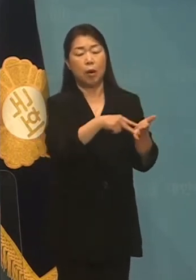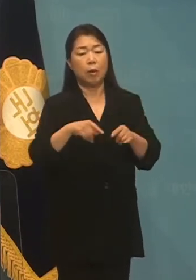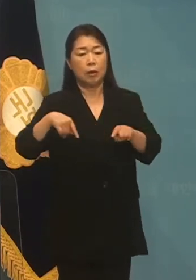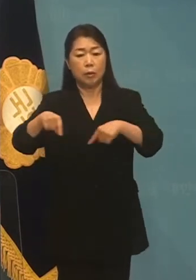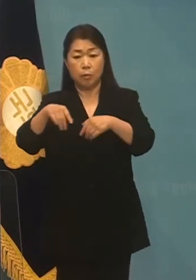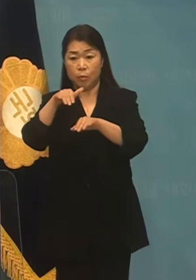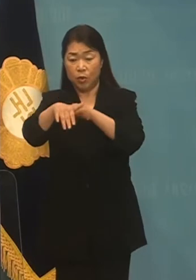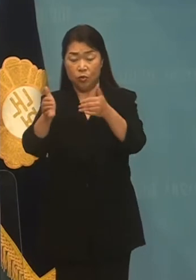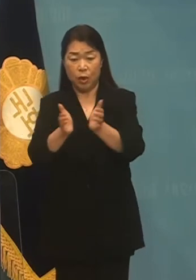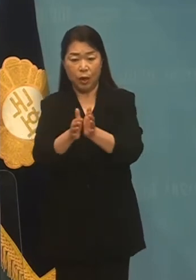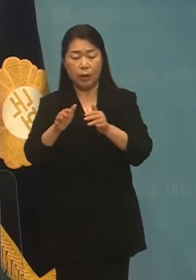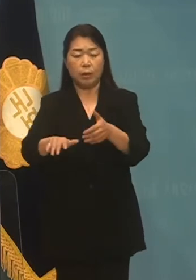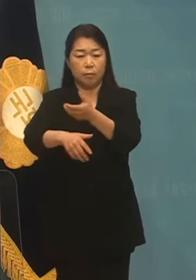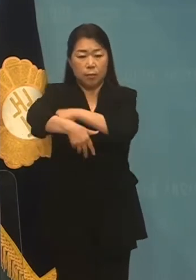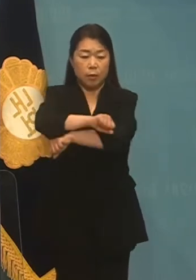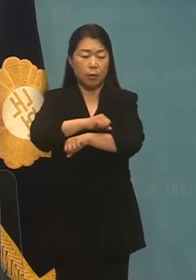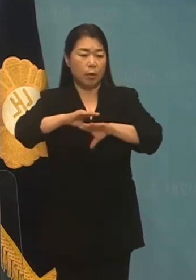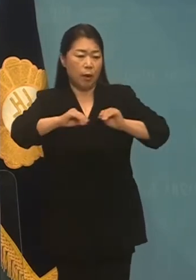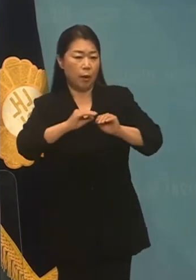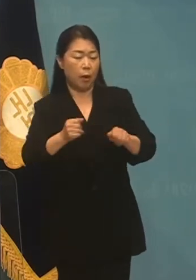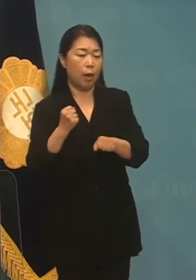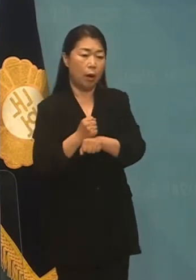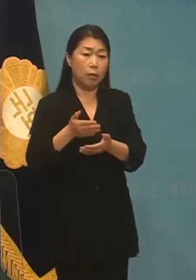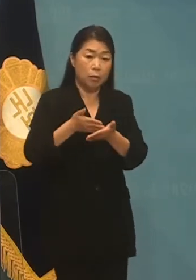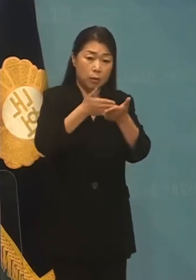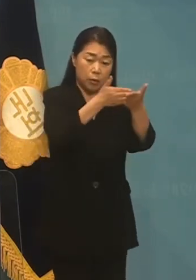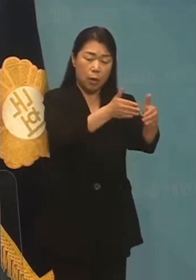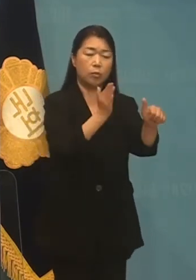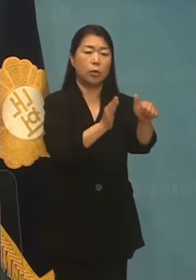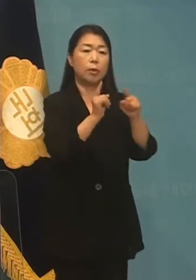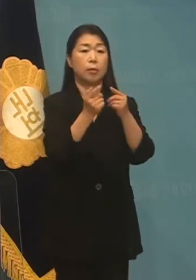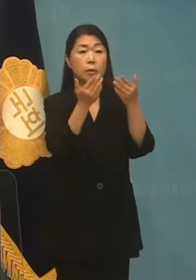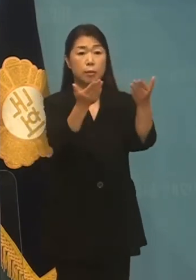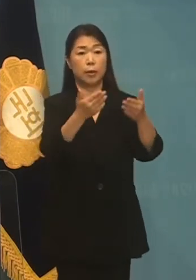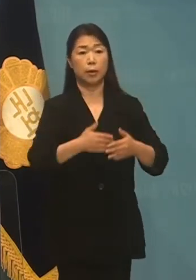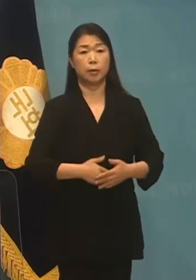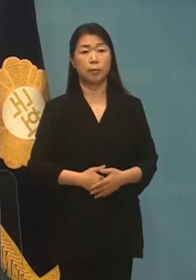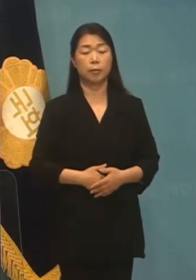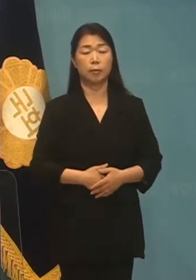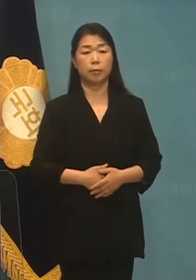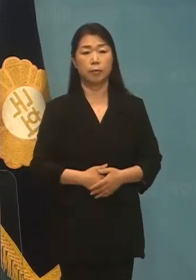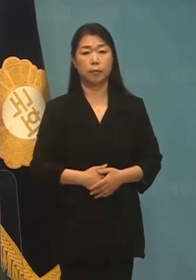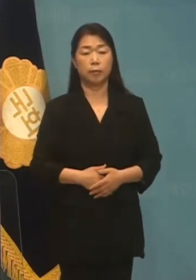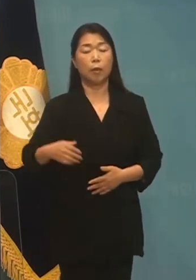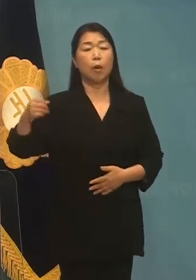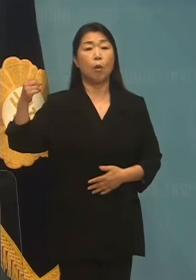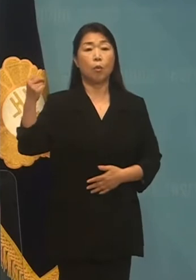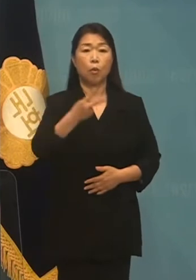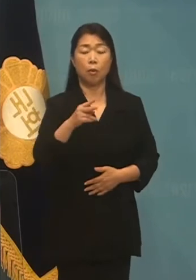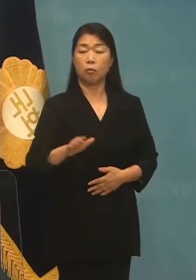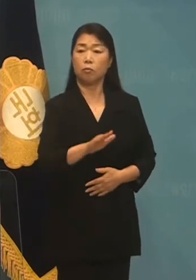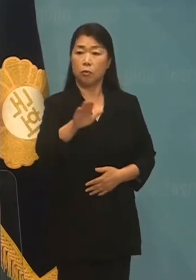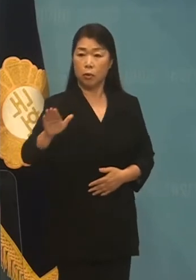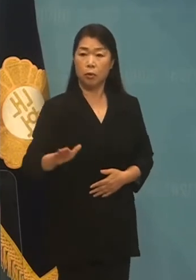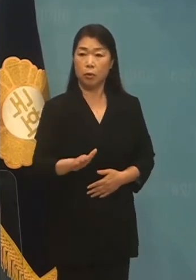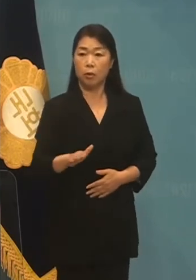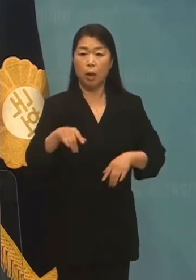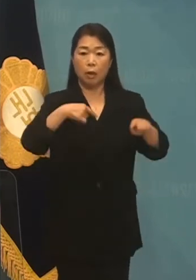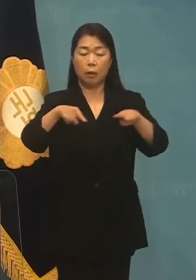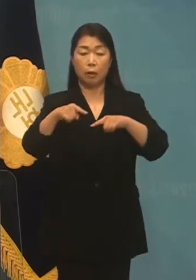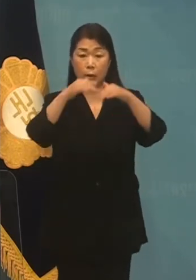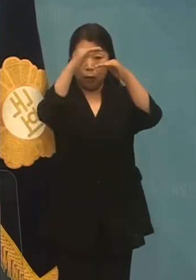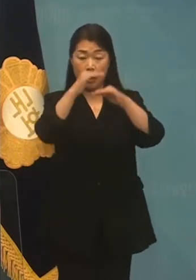적극적으로 나서주기를 간곡히 요청합니다. 아울러 우리는